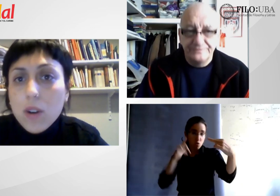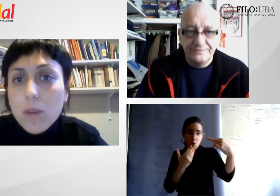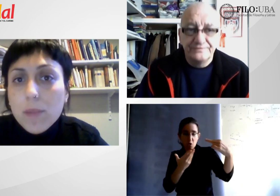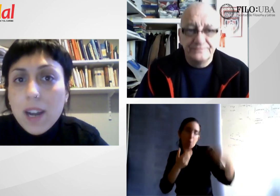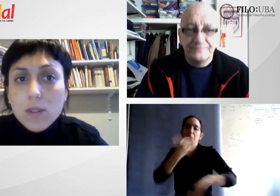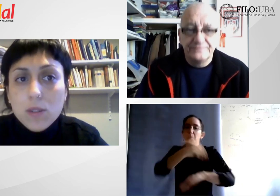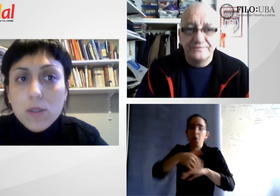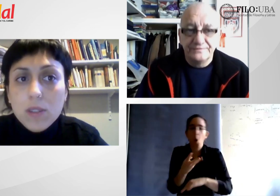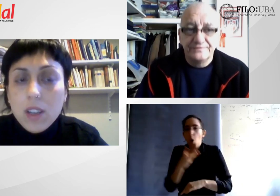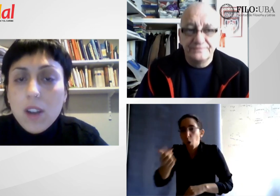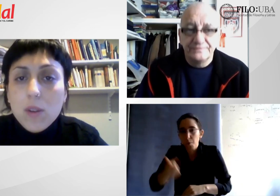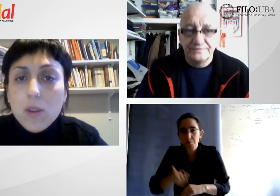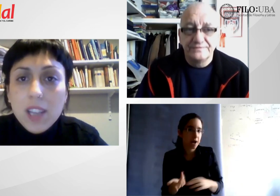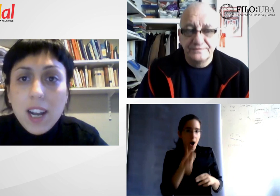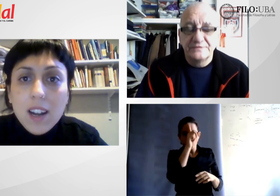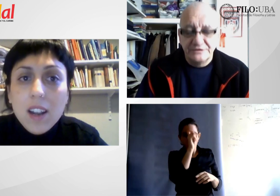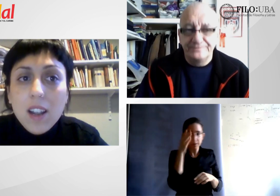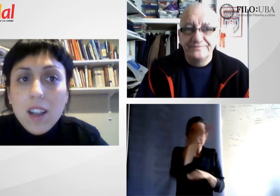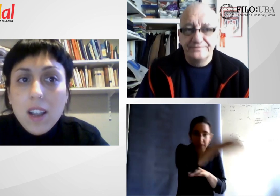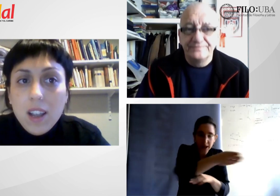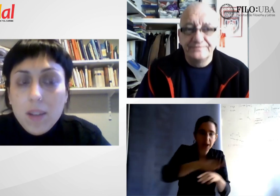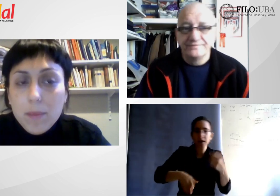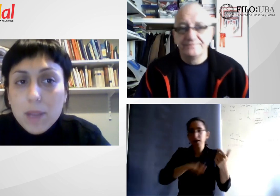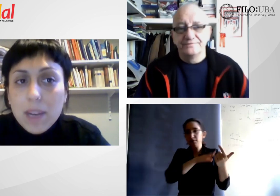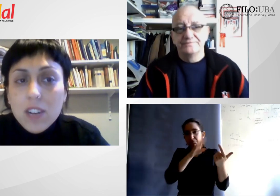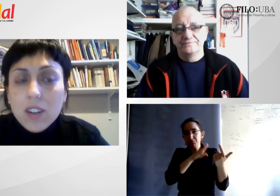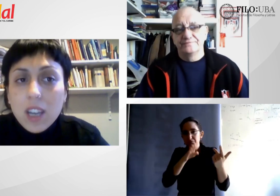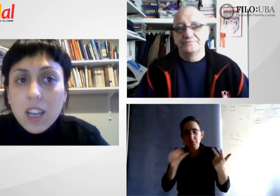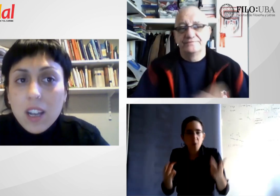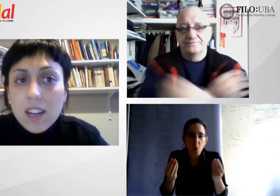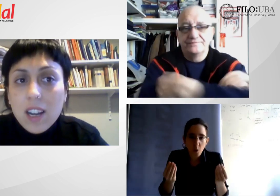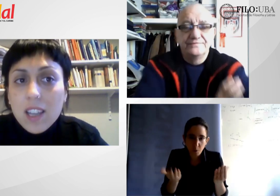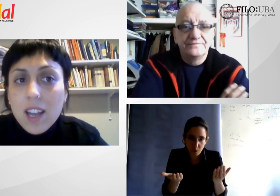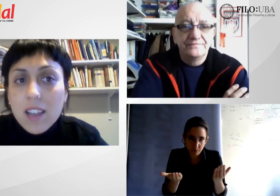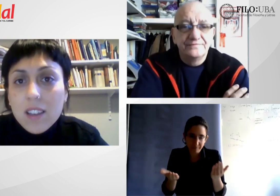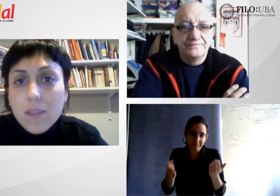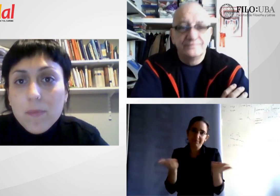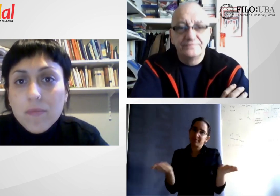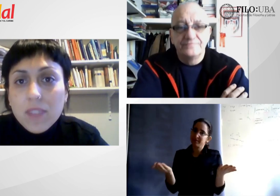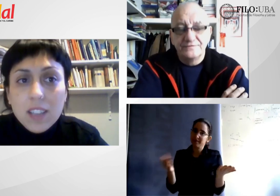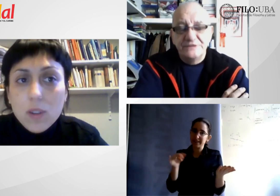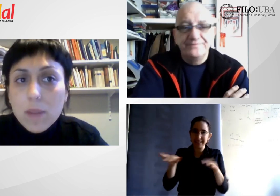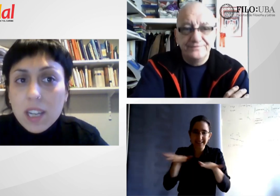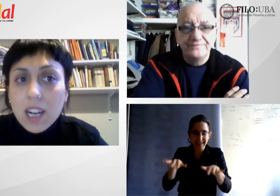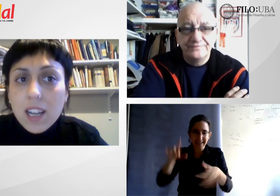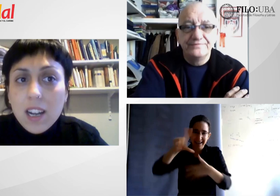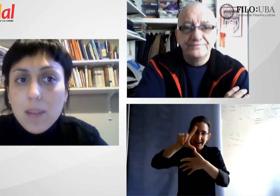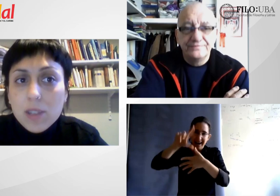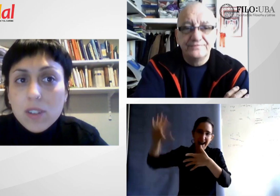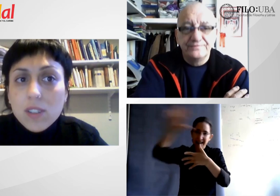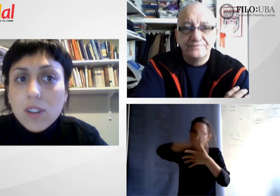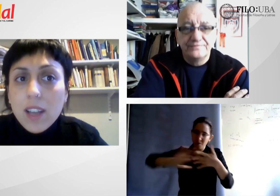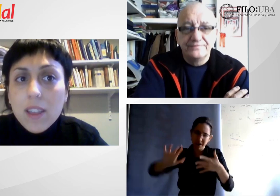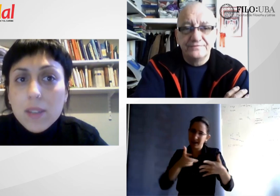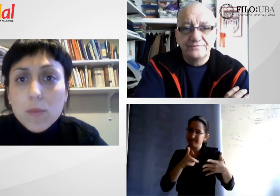una compra o si uno tiene que ir al hospital, me imagino que la realidad latinoamericana de las